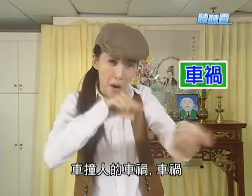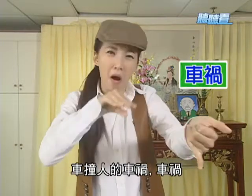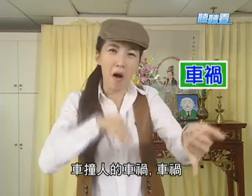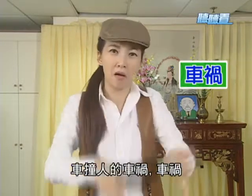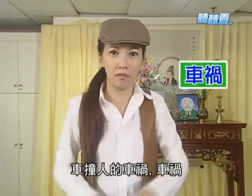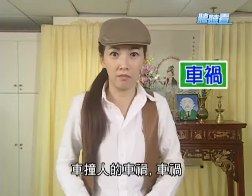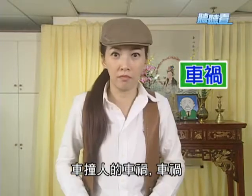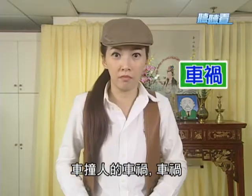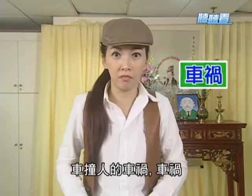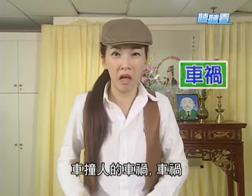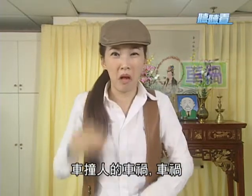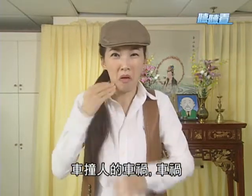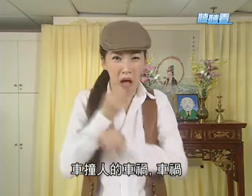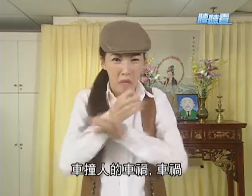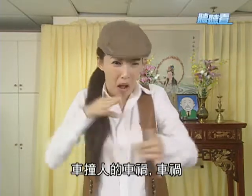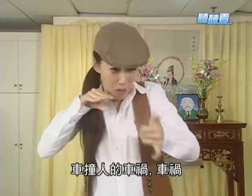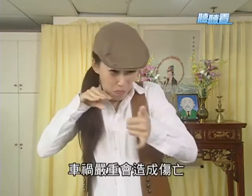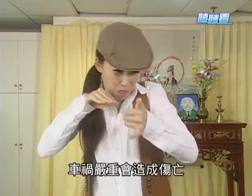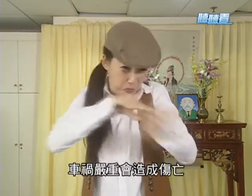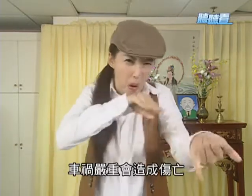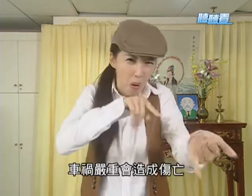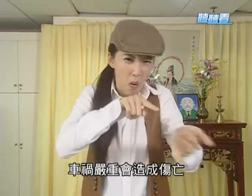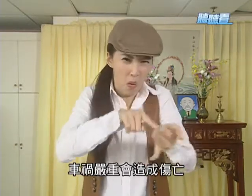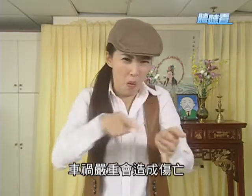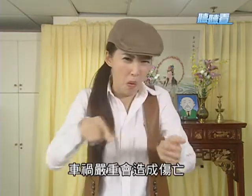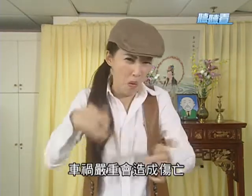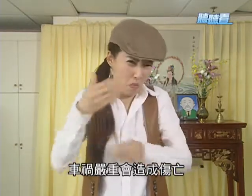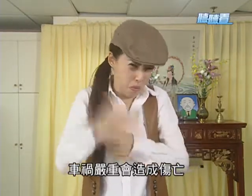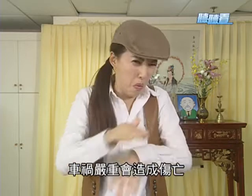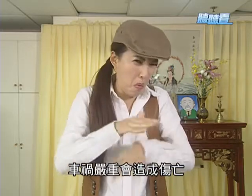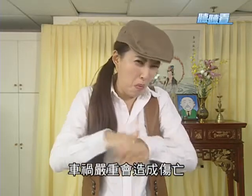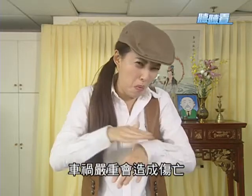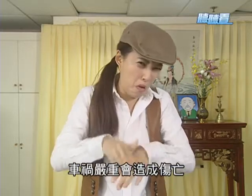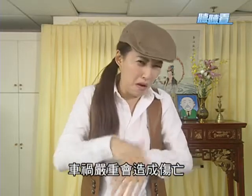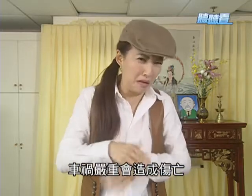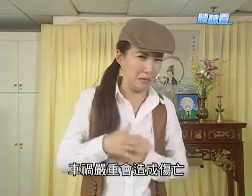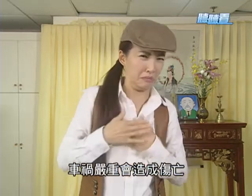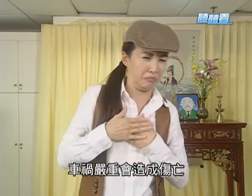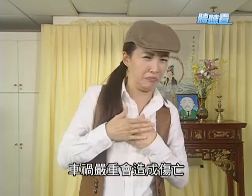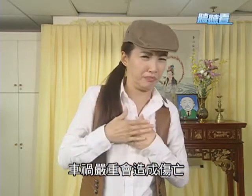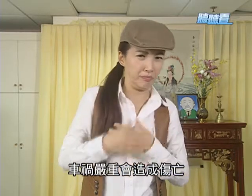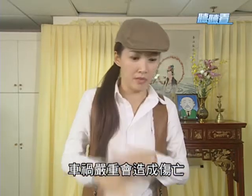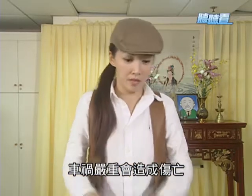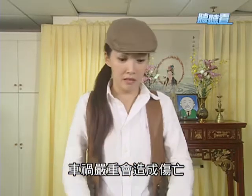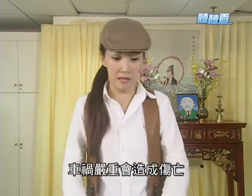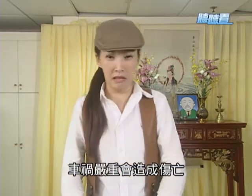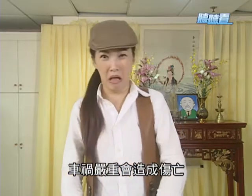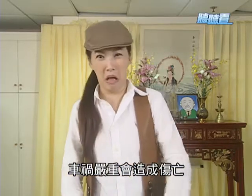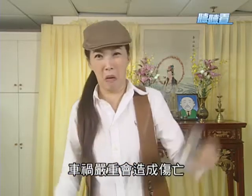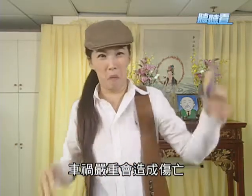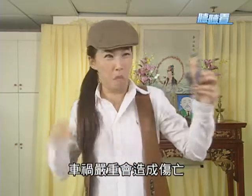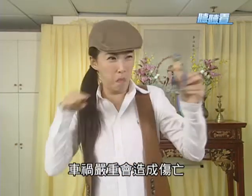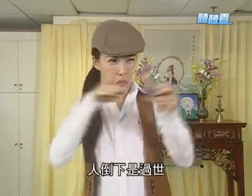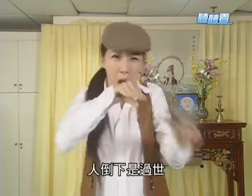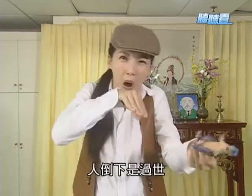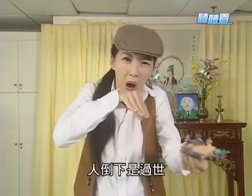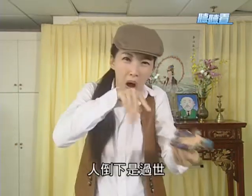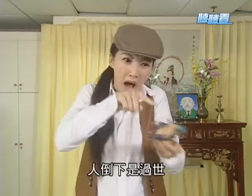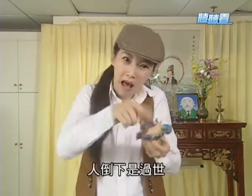祸。车祸严重啊，会造成伤亡哎。人倒下